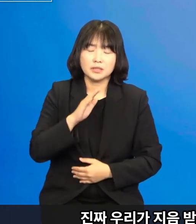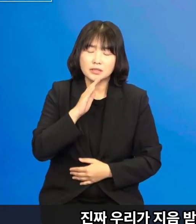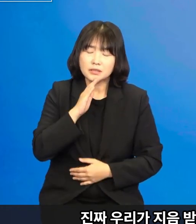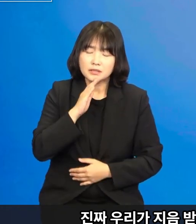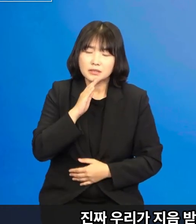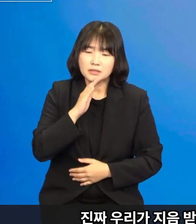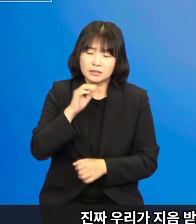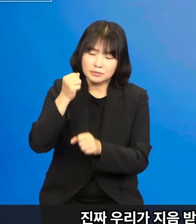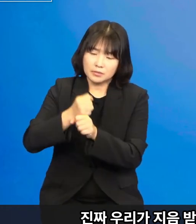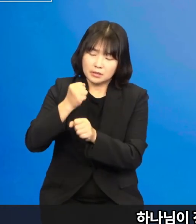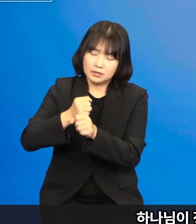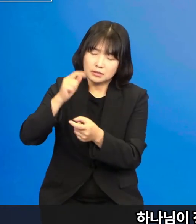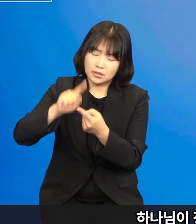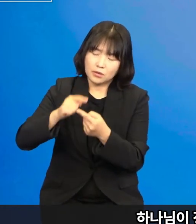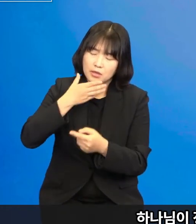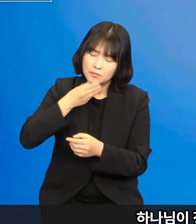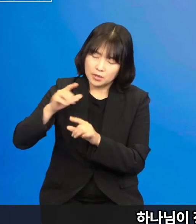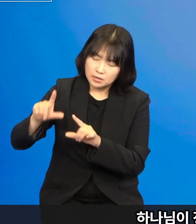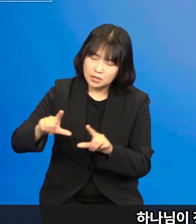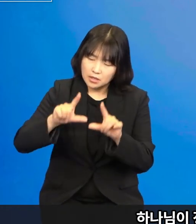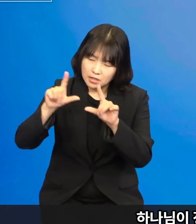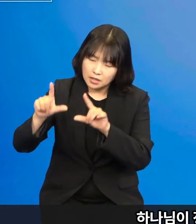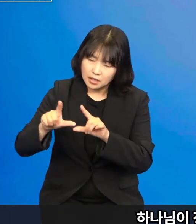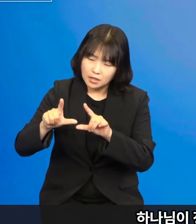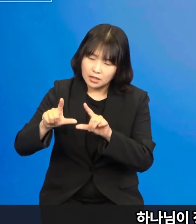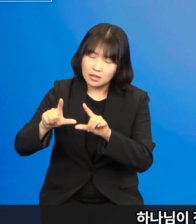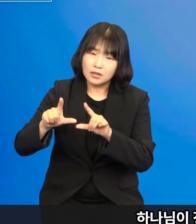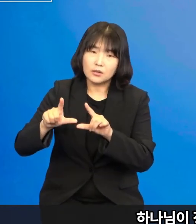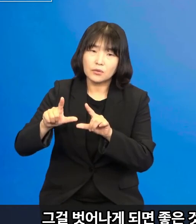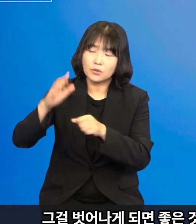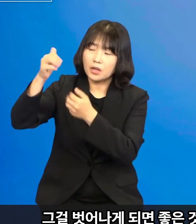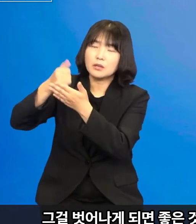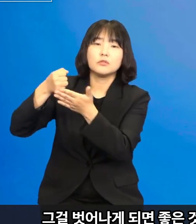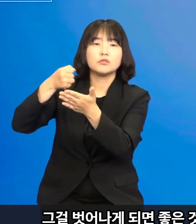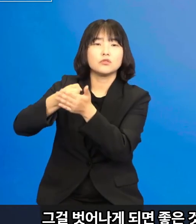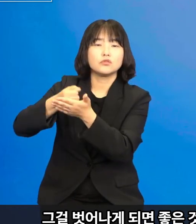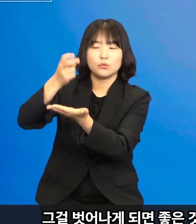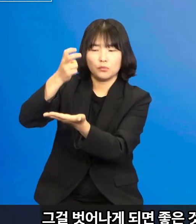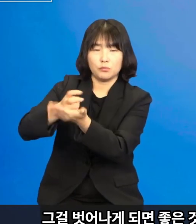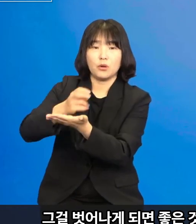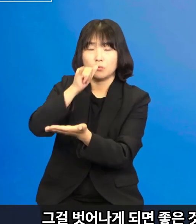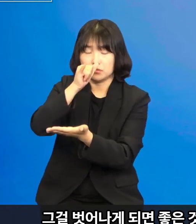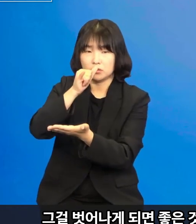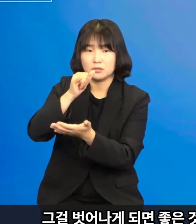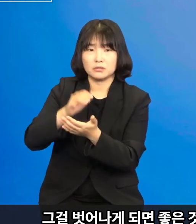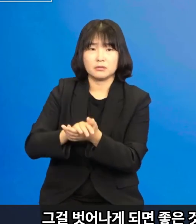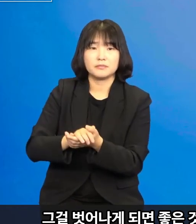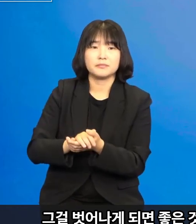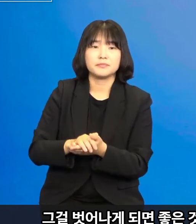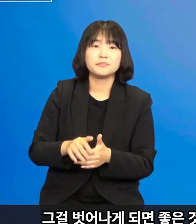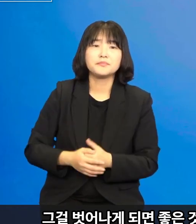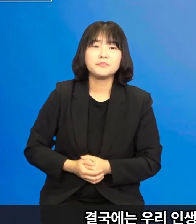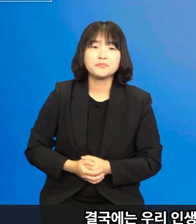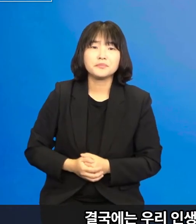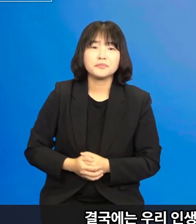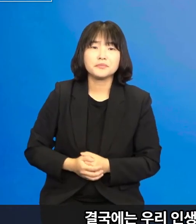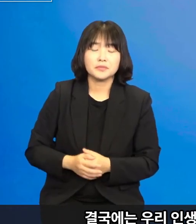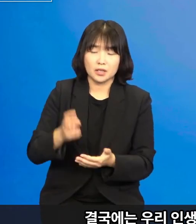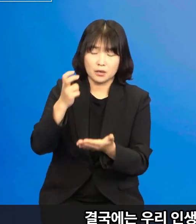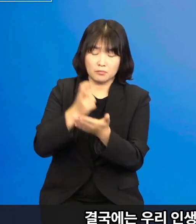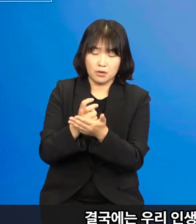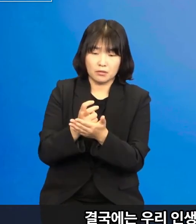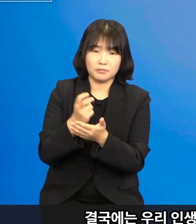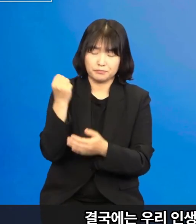행복하게 살아가라고 하나님의 정해진 법이 있어요. 그걸 벗어나게 되면 좋은 것 같지만 여러분, 다 망가지게 됩니다.